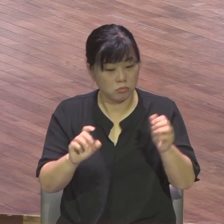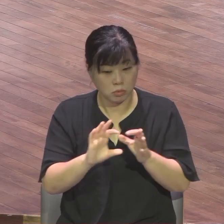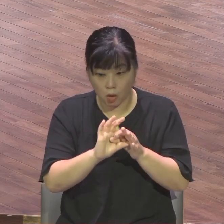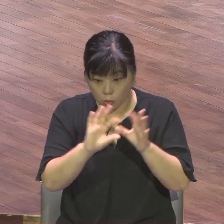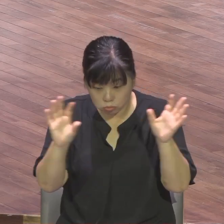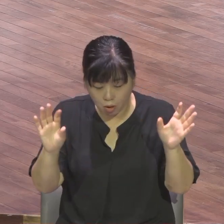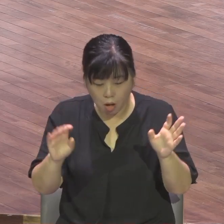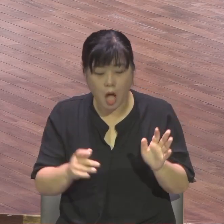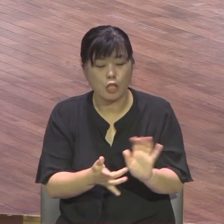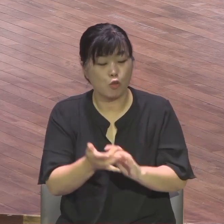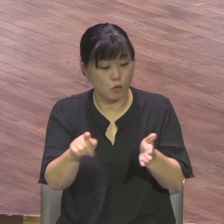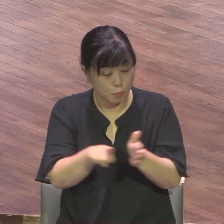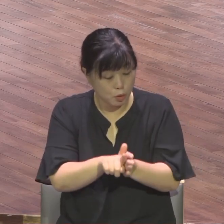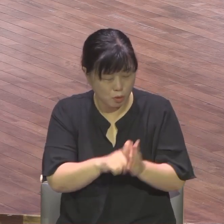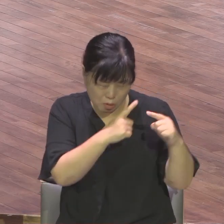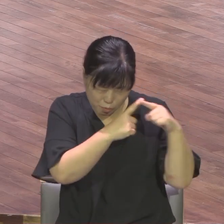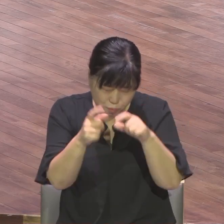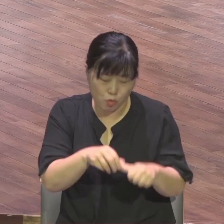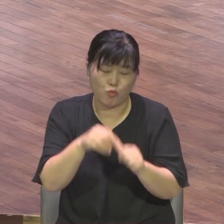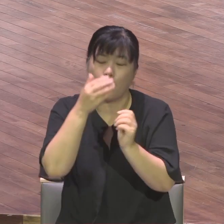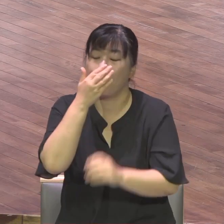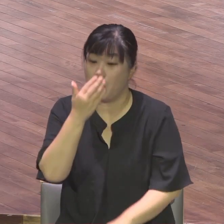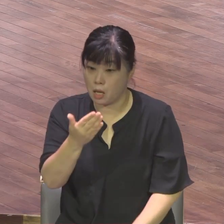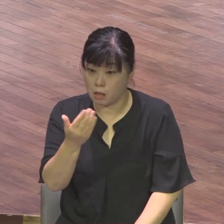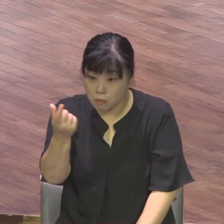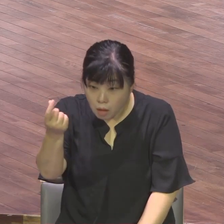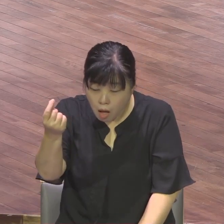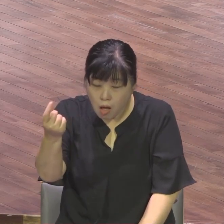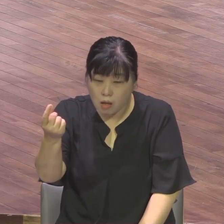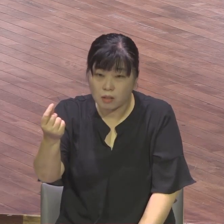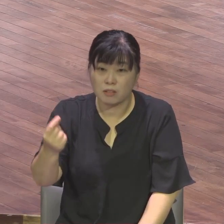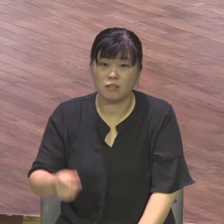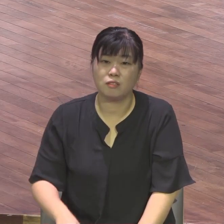무속인들. 돌아온 무속인들. 그러니까